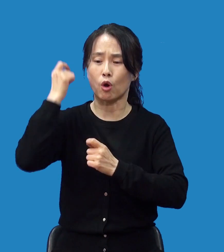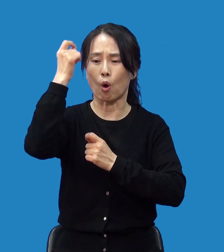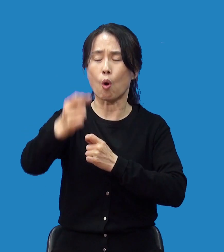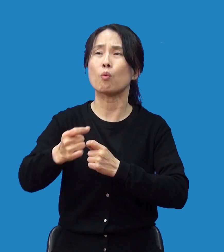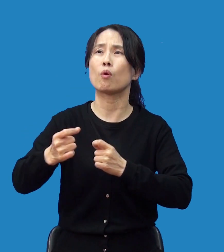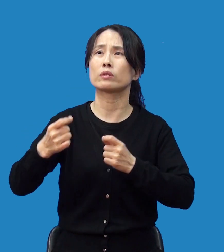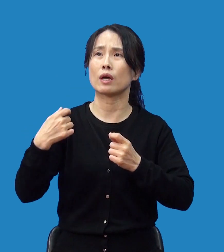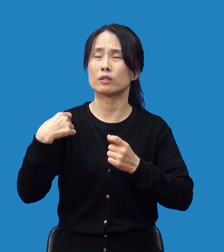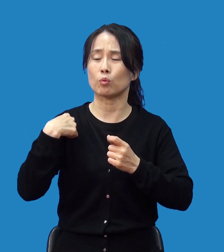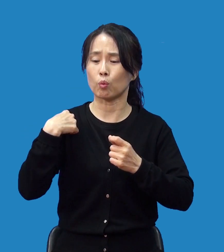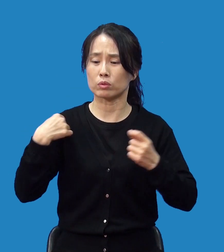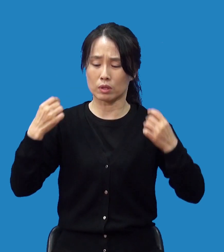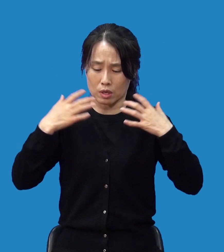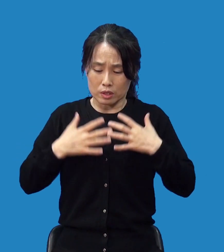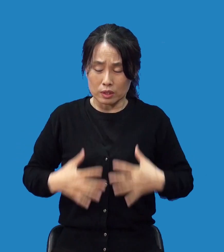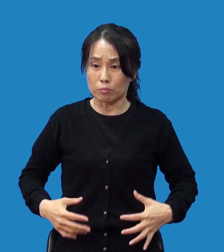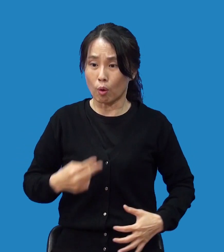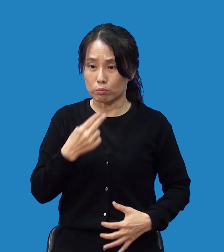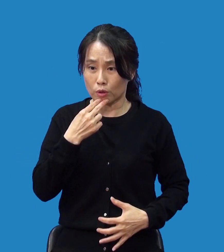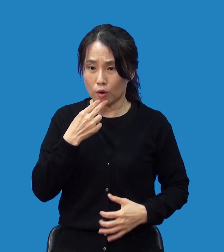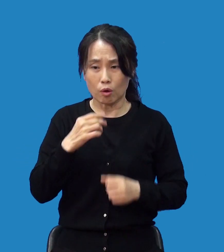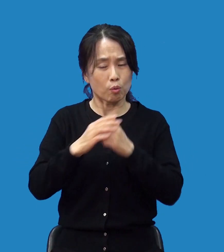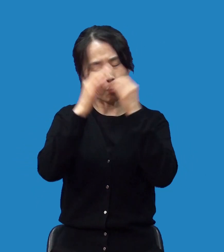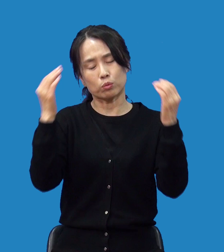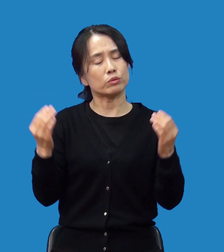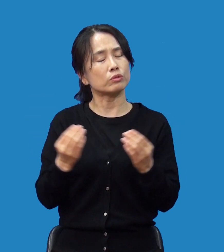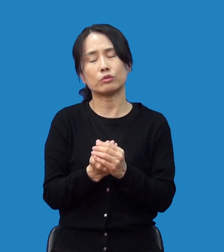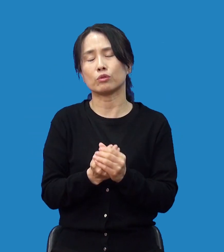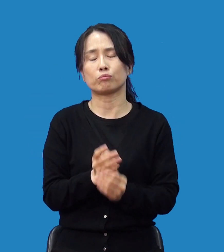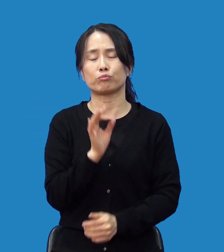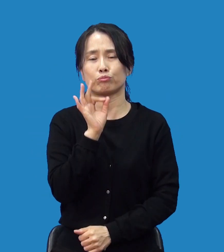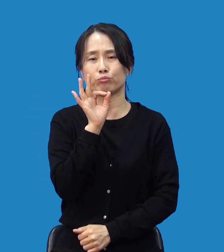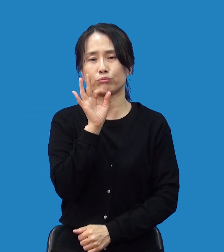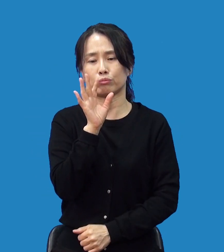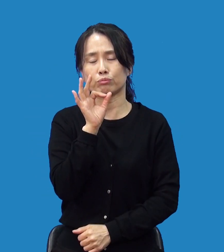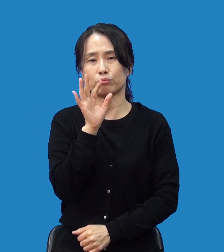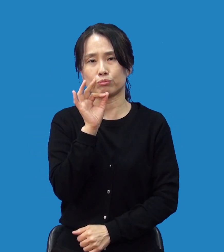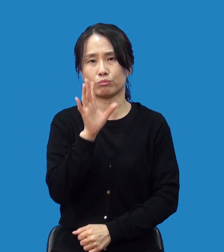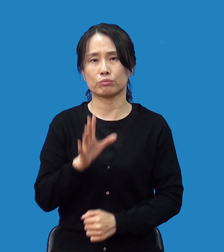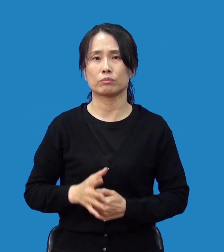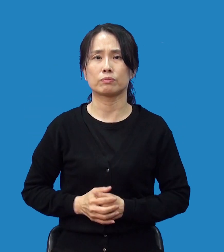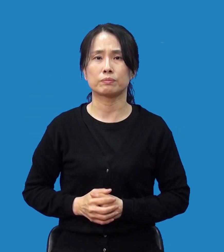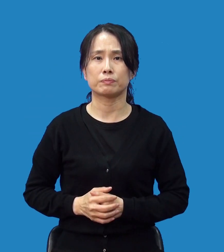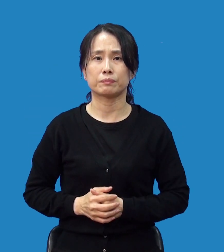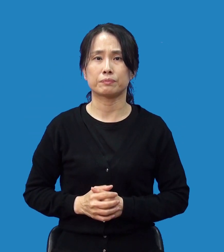덧입지 않으면 온전해질 수 없는 존재예요.